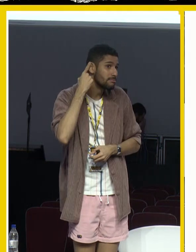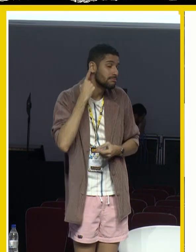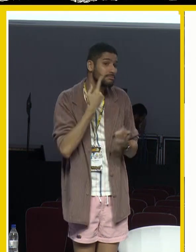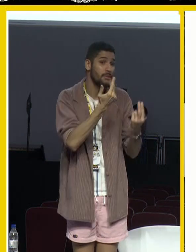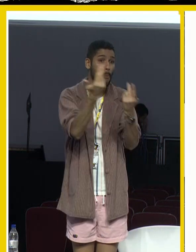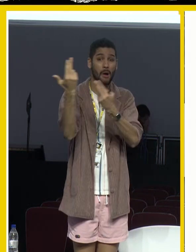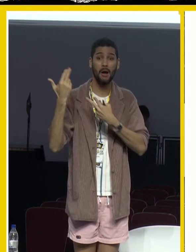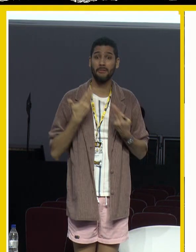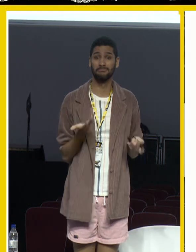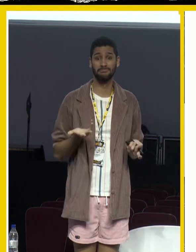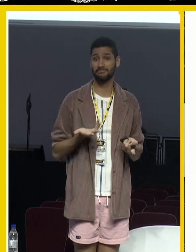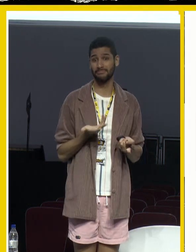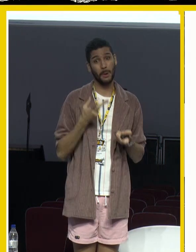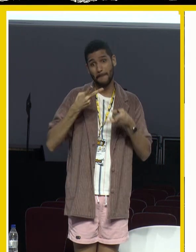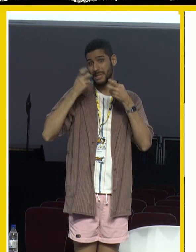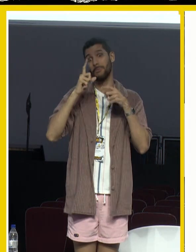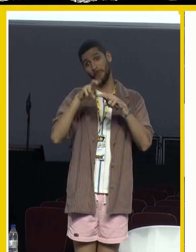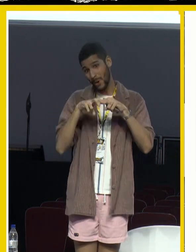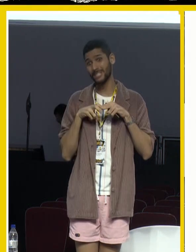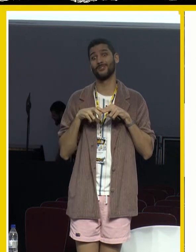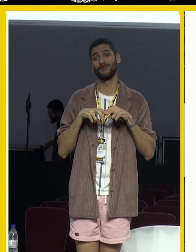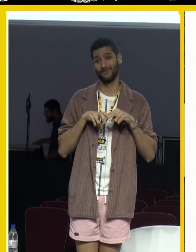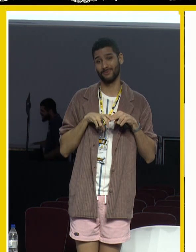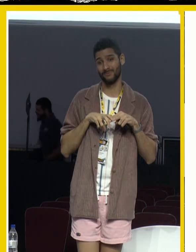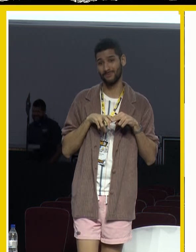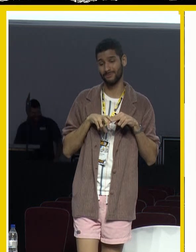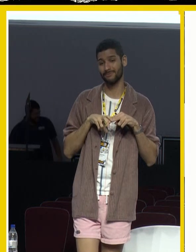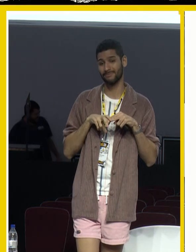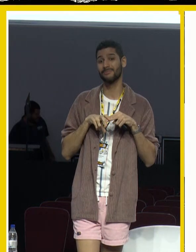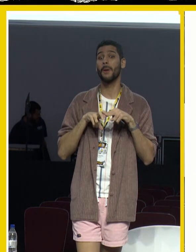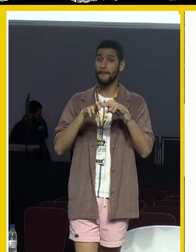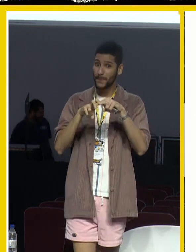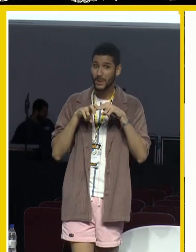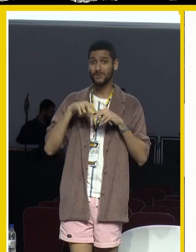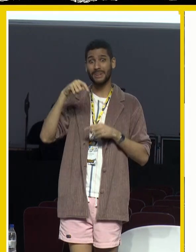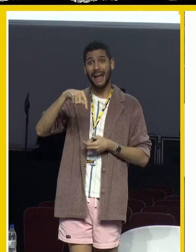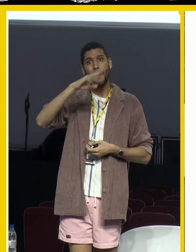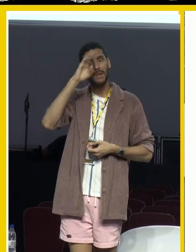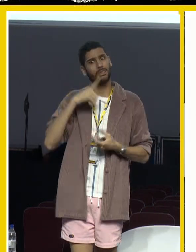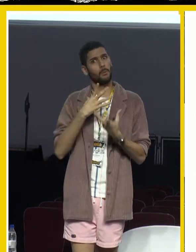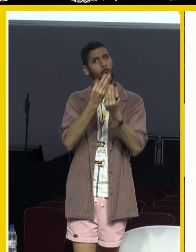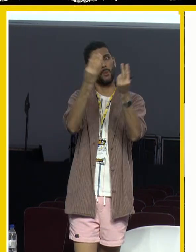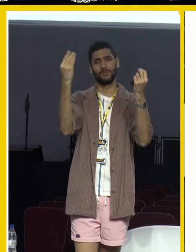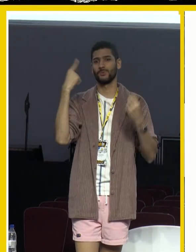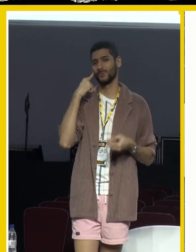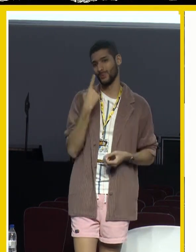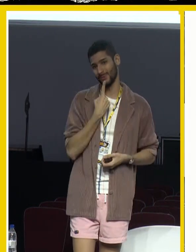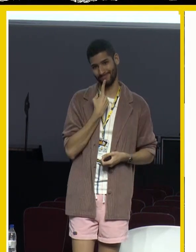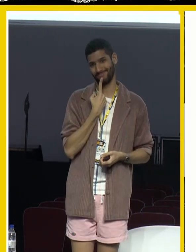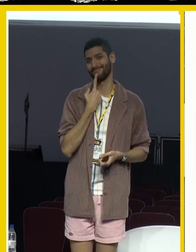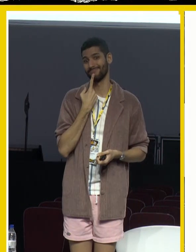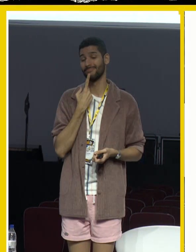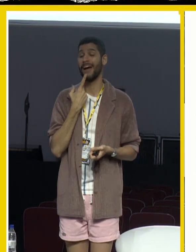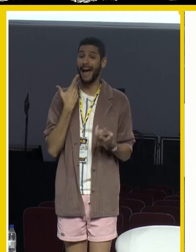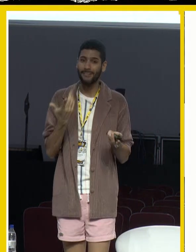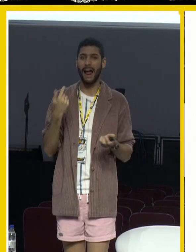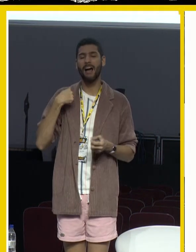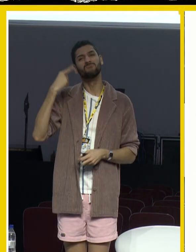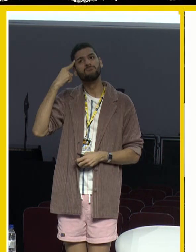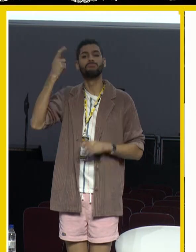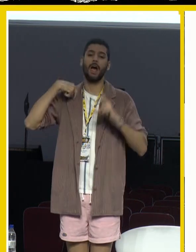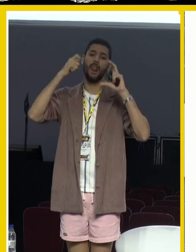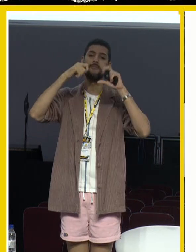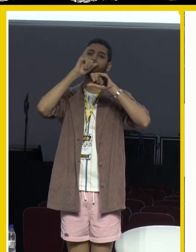deficiência porque o formato da minha orelha é igual ao de vocês é igual em todas as pessoas então por isso que aqui no brasil tem